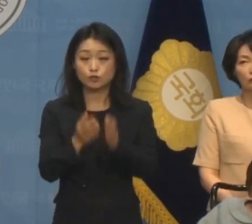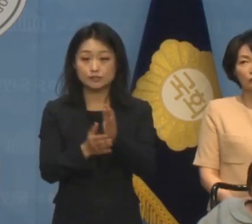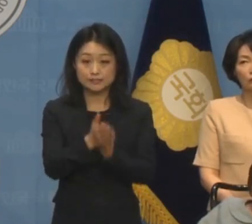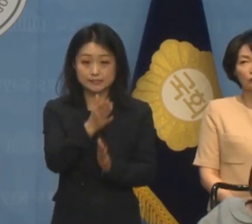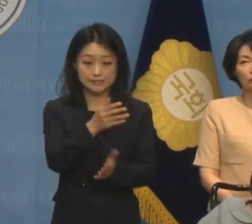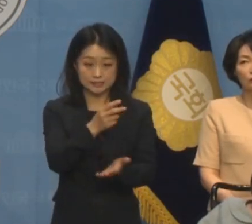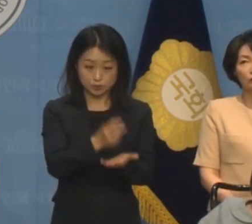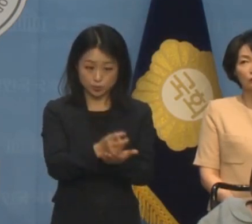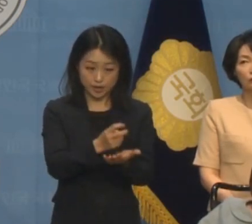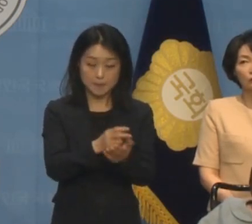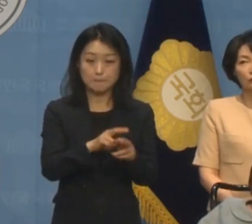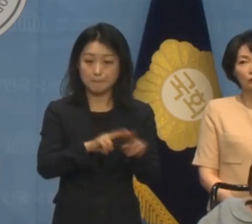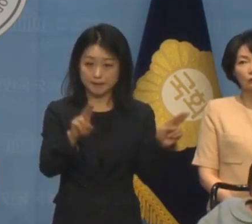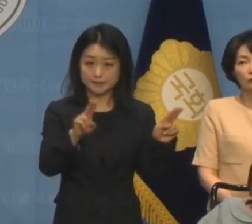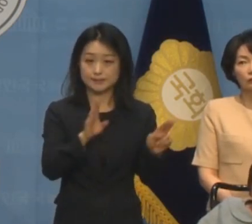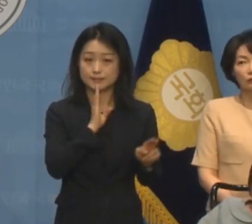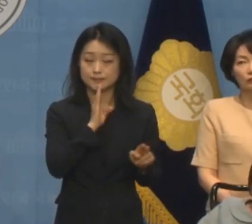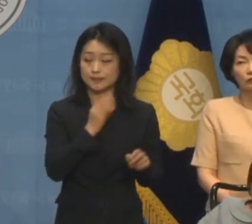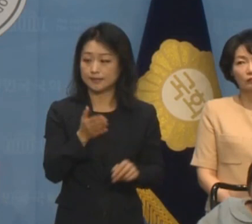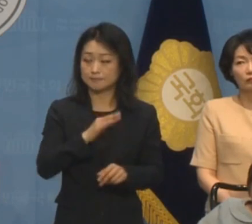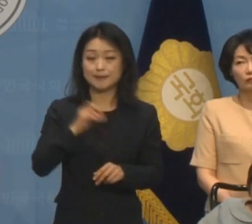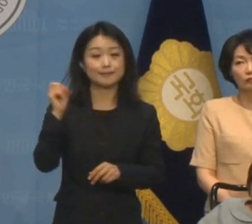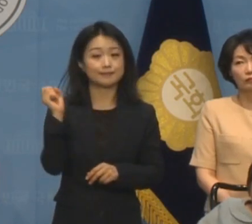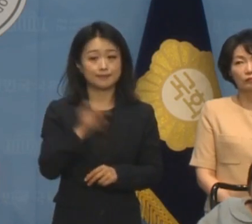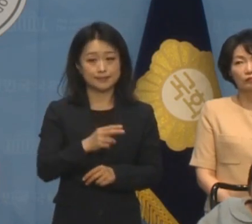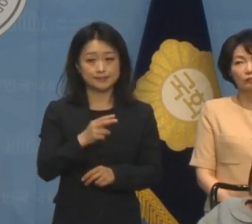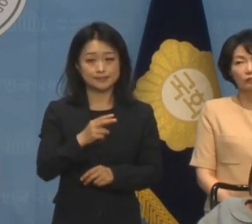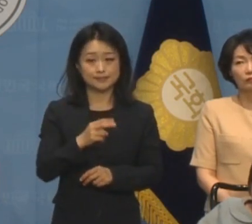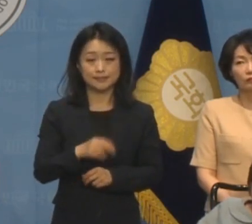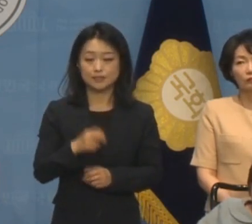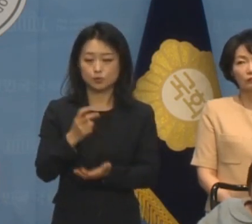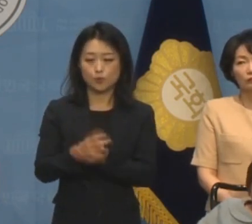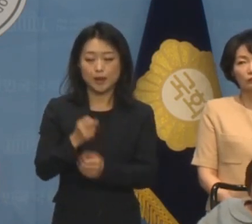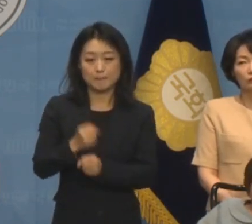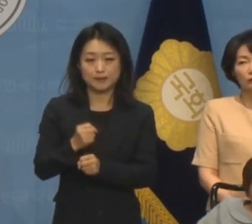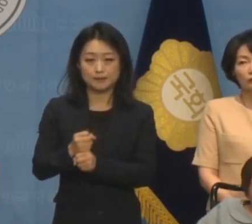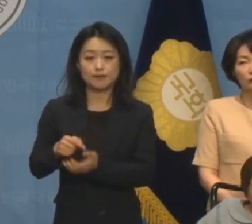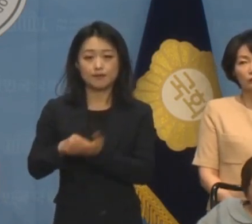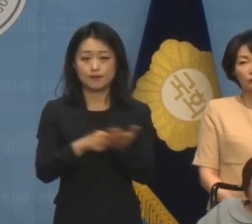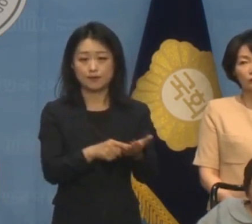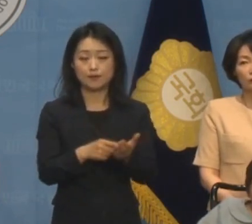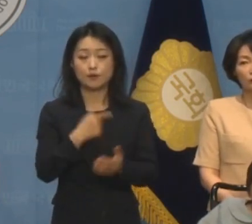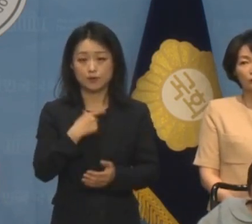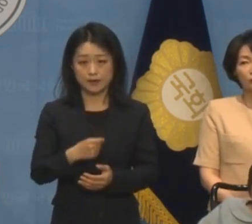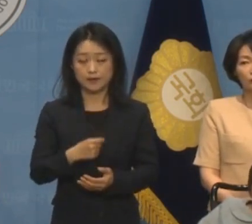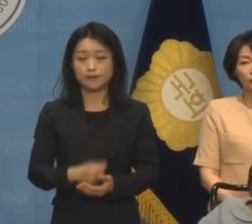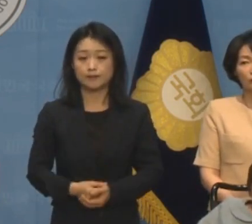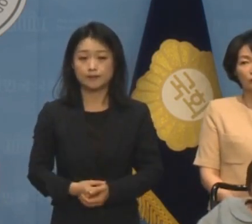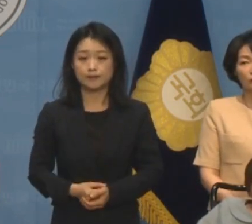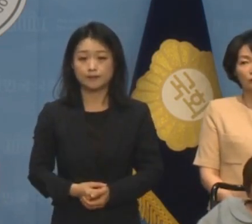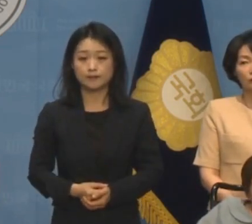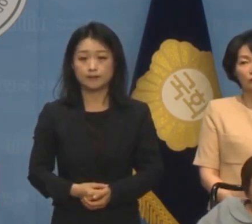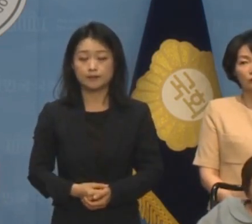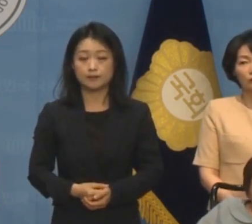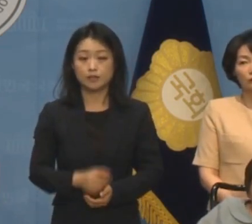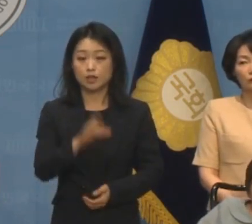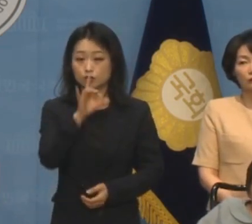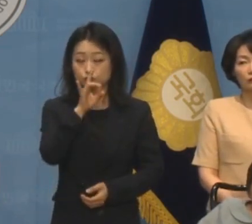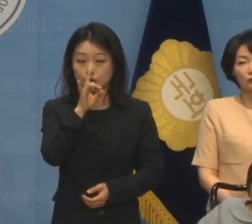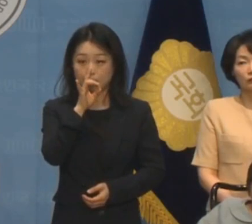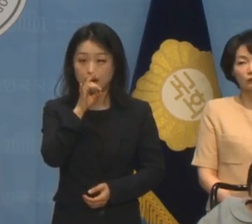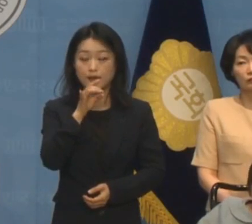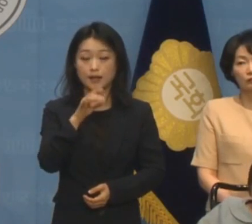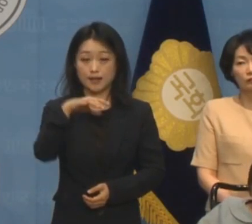조례안이 폐지됐지만 저희는 다시 재조례를 만들어야 될 것 같고요. 그리고